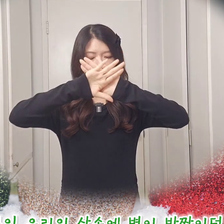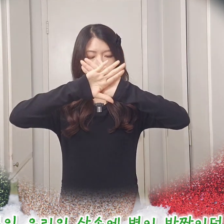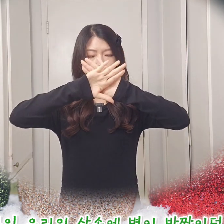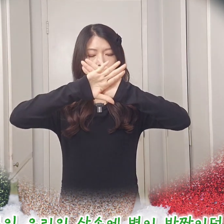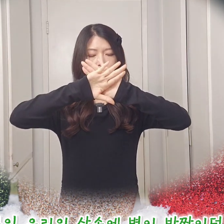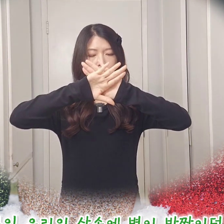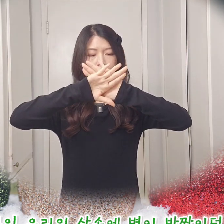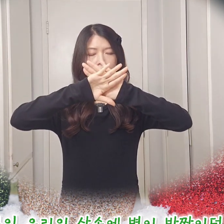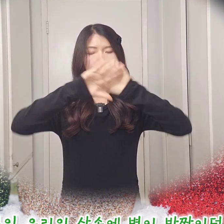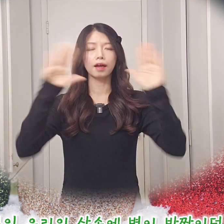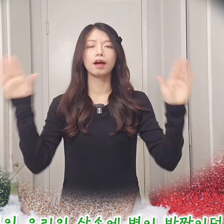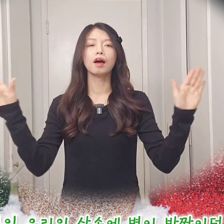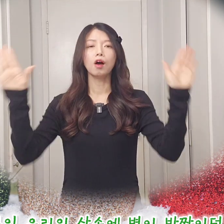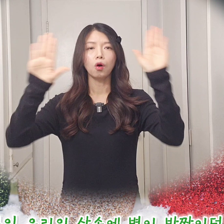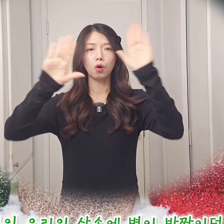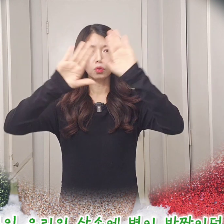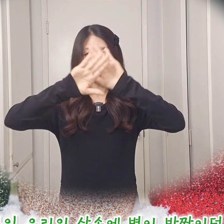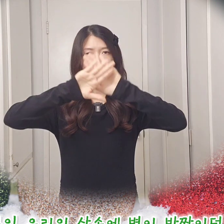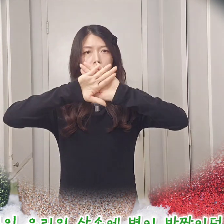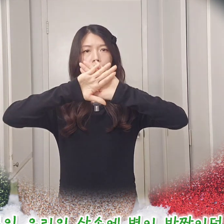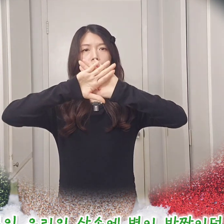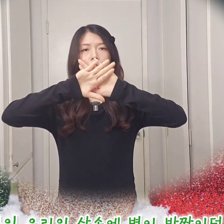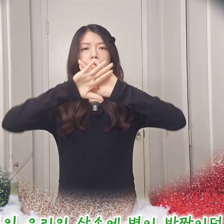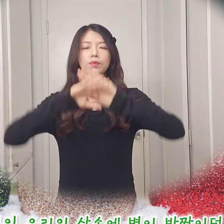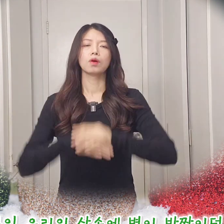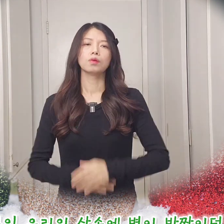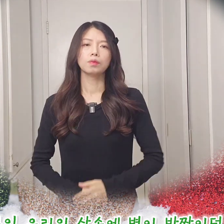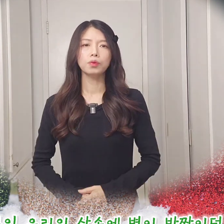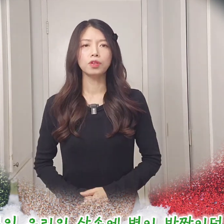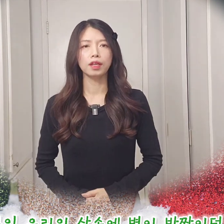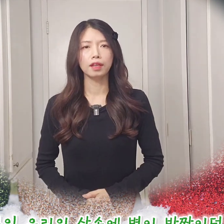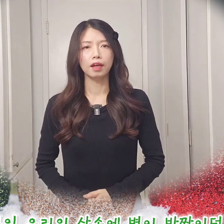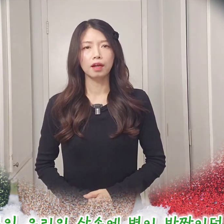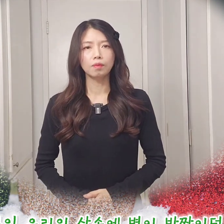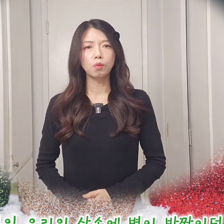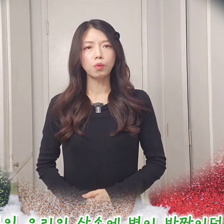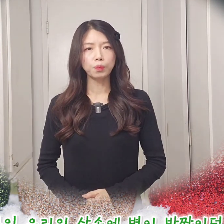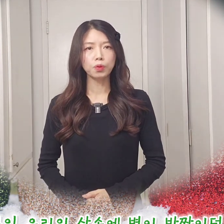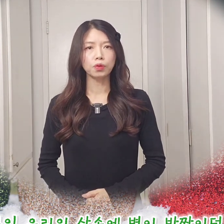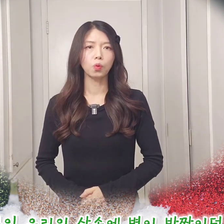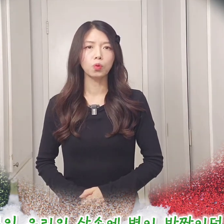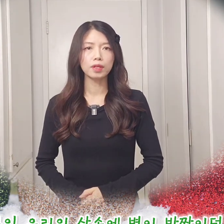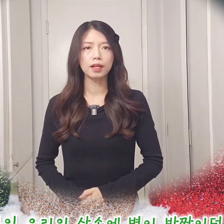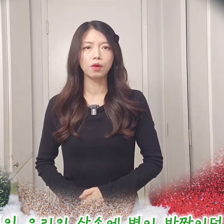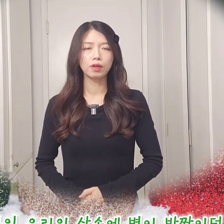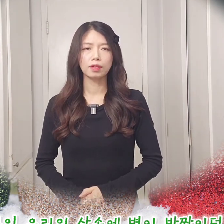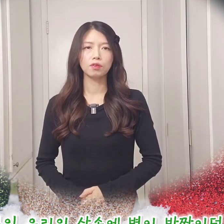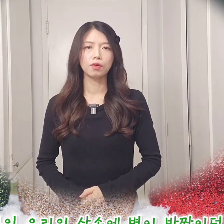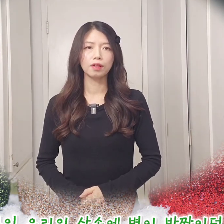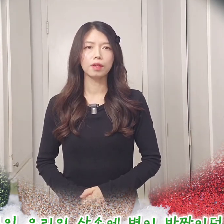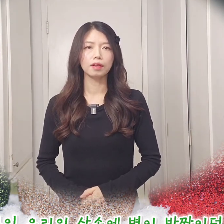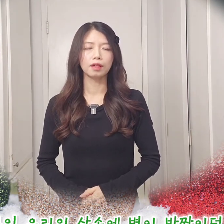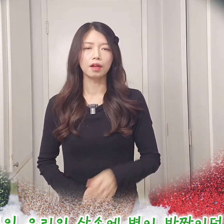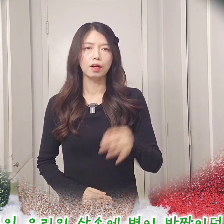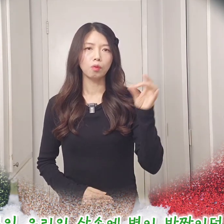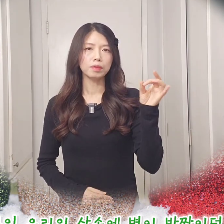돼요. 어둡다. 어둠 뿐인, 뭐뭐뿐, 오직이라고 한 뜻의 수어는